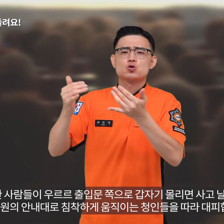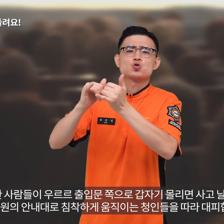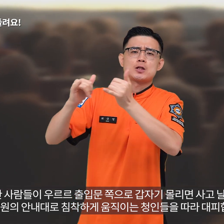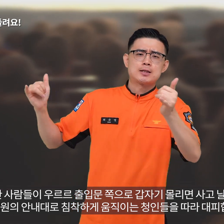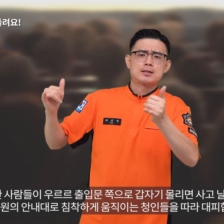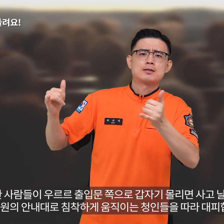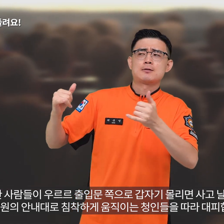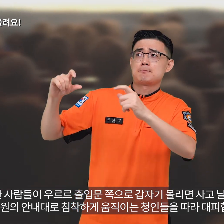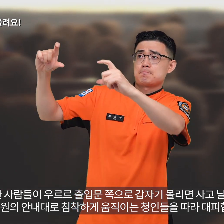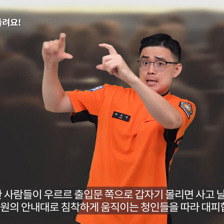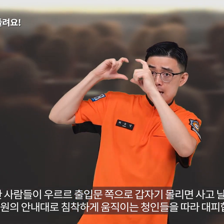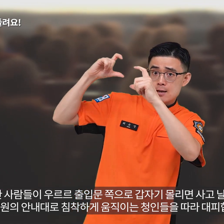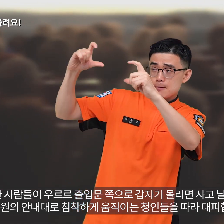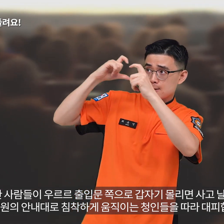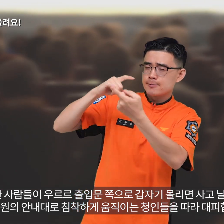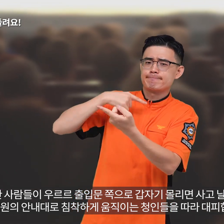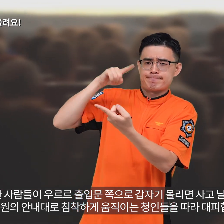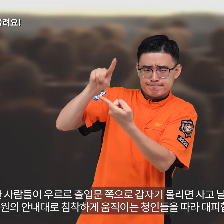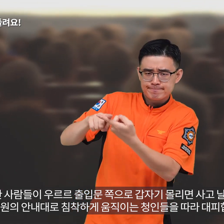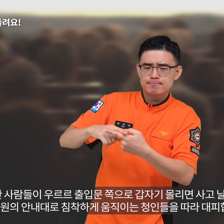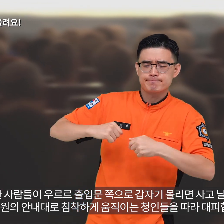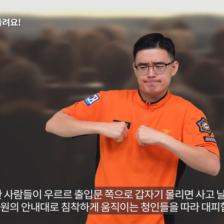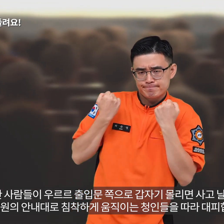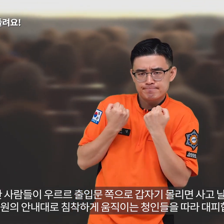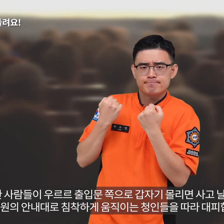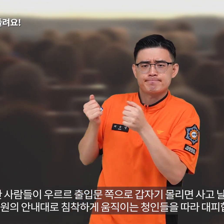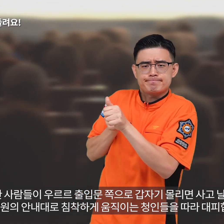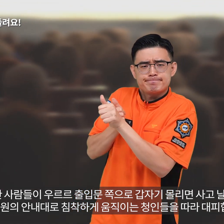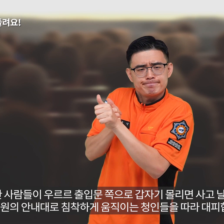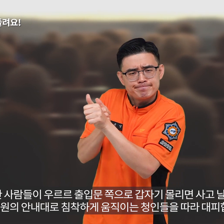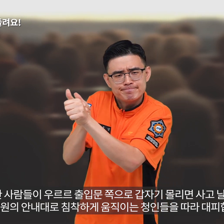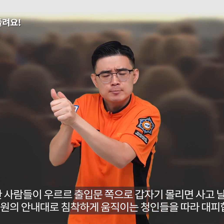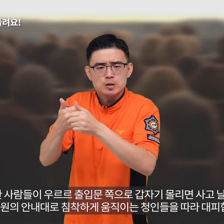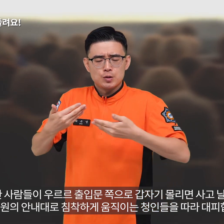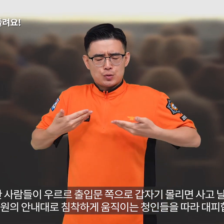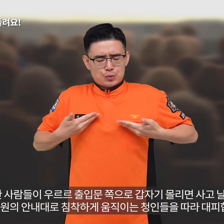직원의 안내대로 침착하게 움직이는 청인들을 따라 대피합니다.